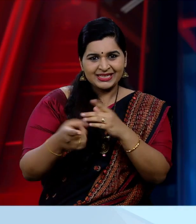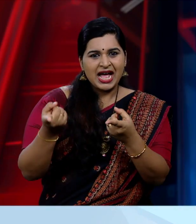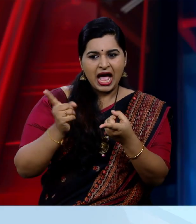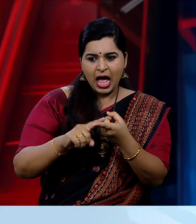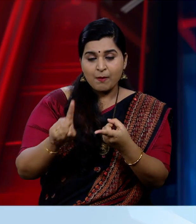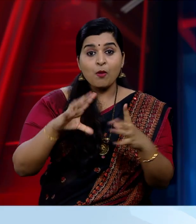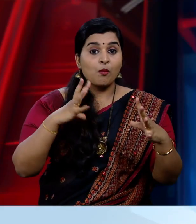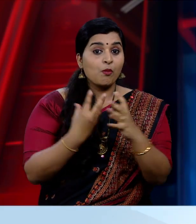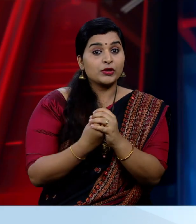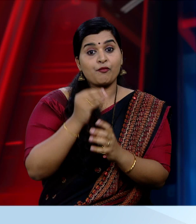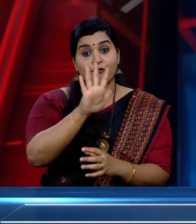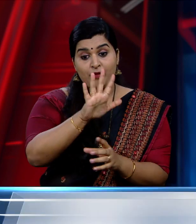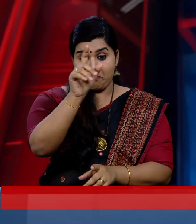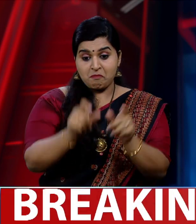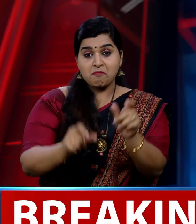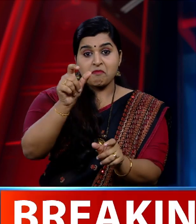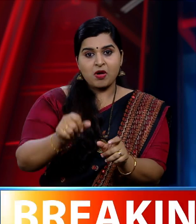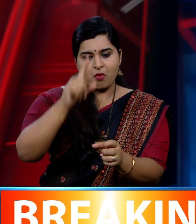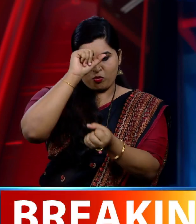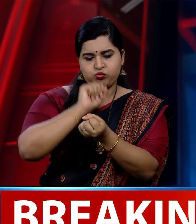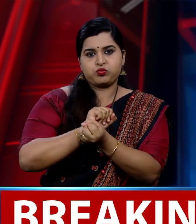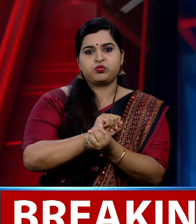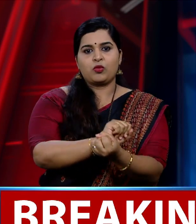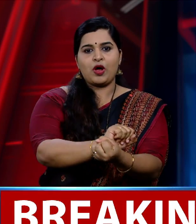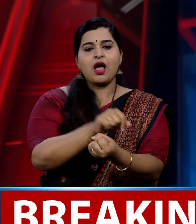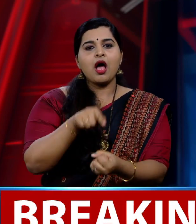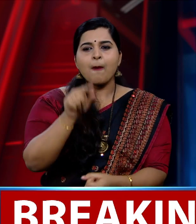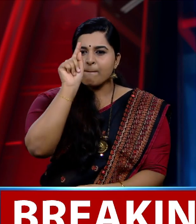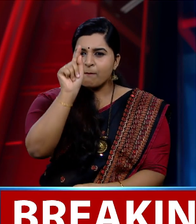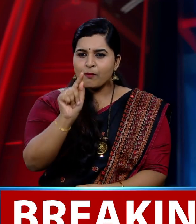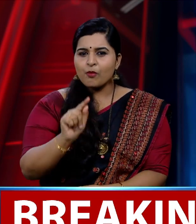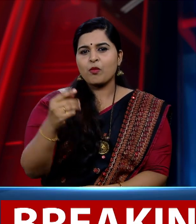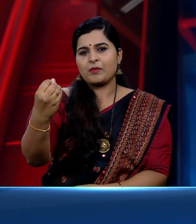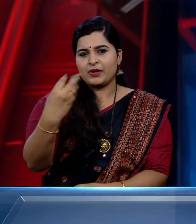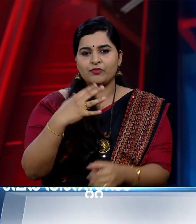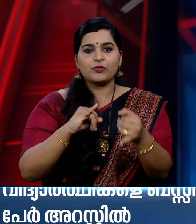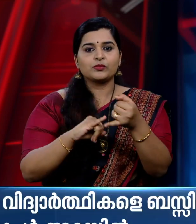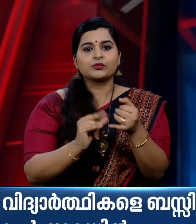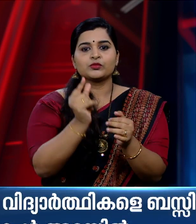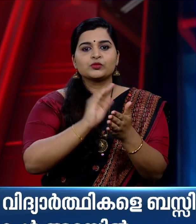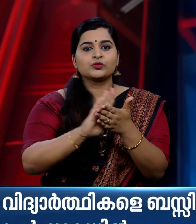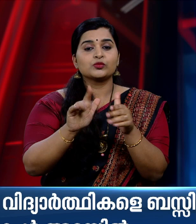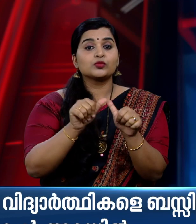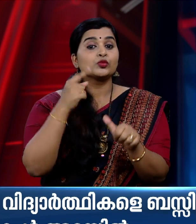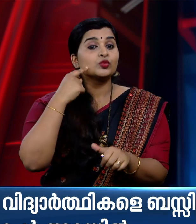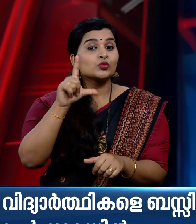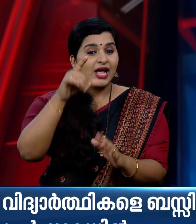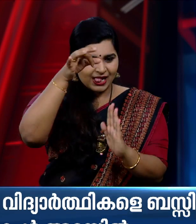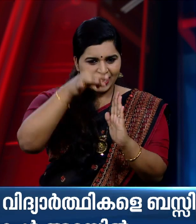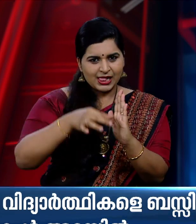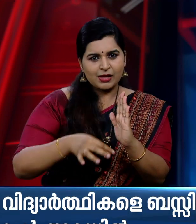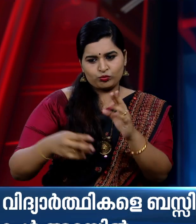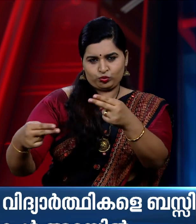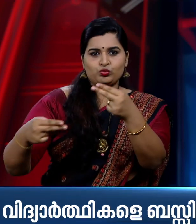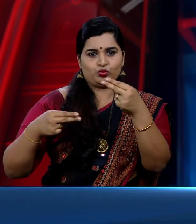കൂടി പിടിയിലാകാനുണ്ടെന്ന് പോലീസ് പറയുന്നു. വിവരങ്ങളുമായി സുഹൈൽ അഹമ്മദാണ് ചേരുന്നത്. സുഹൈൽ, അറസ്റ്റുമായി ബന്ധപ്പെട്ട് പോലീസ് പറയുന്നത് എന്താണ്?